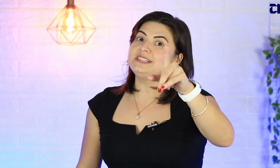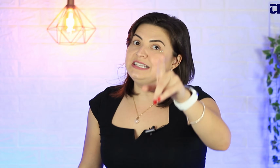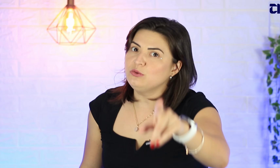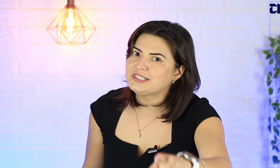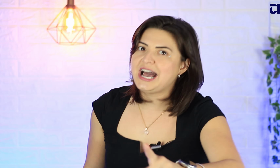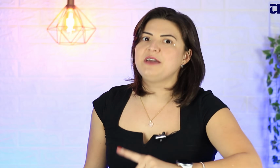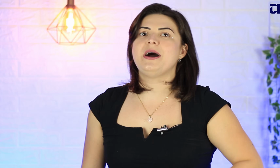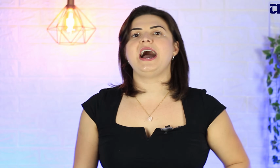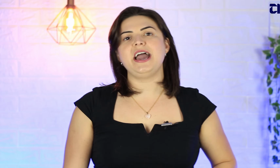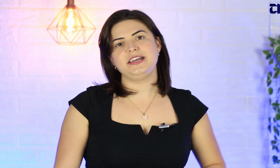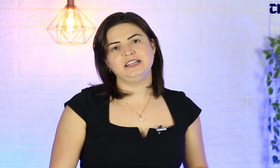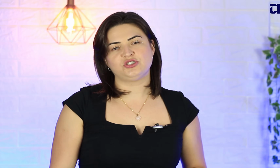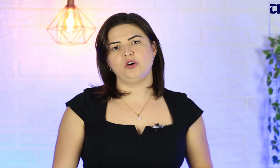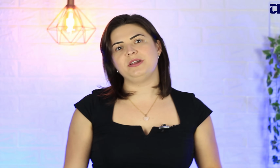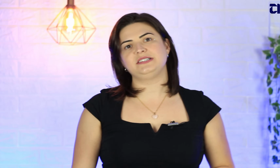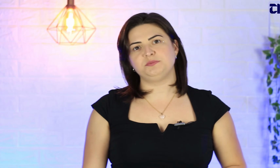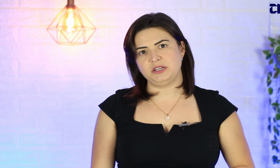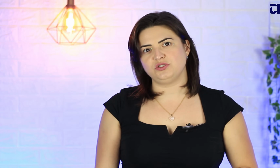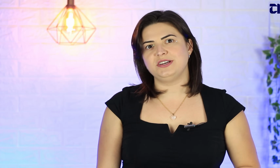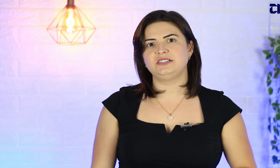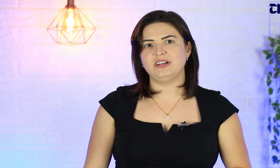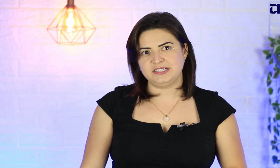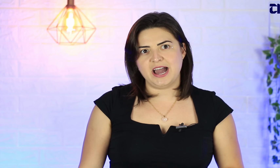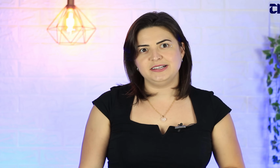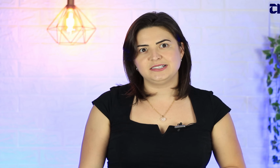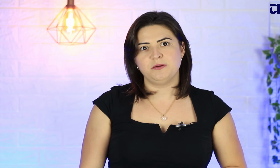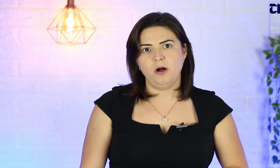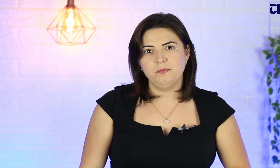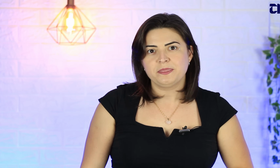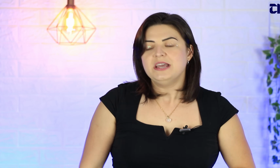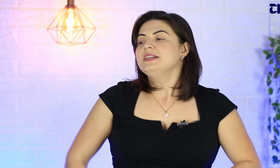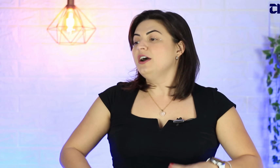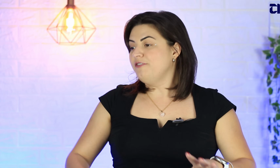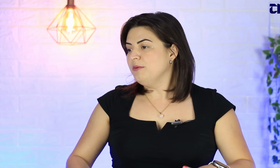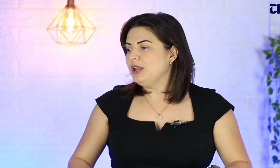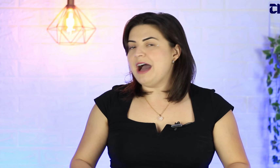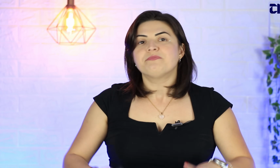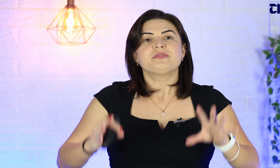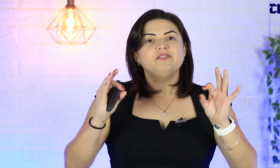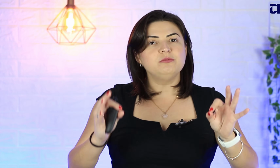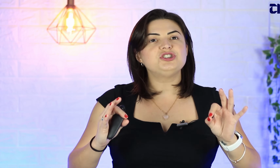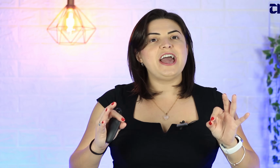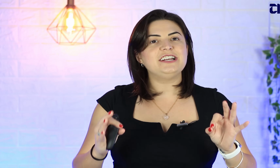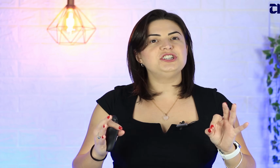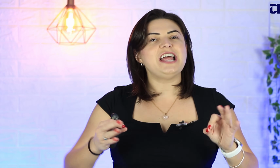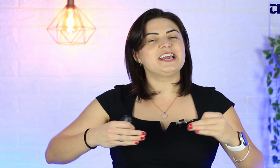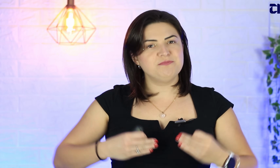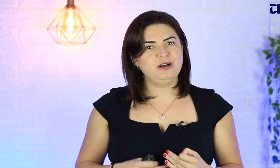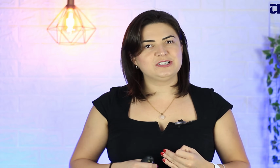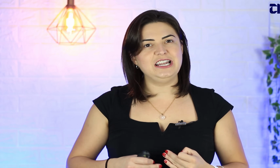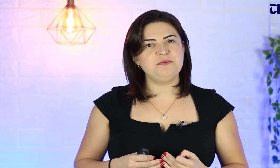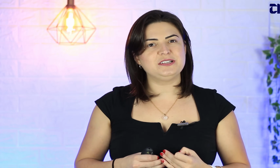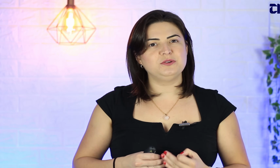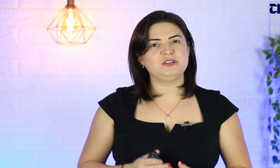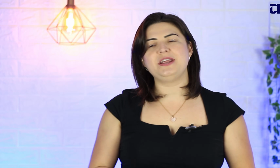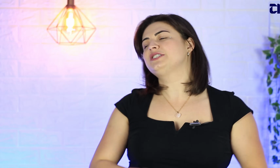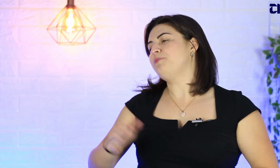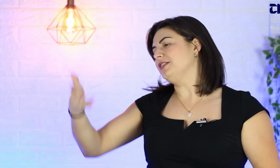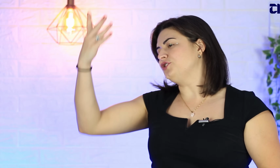você não saiba ainda sobre as expressões faciais, tá bom? Então, vamos lá. Vamos de hashtag mãos a Libras, meus Libretos? Pode